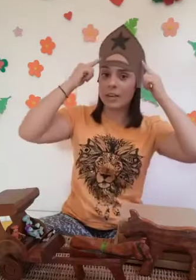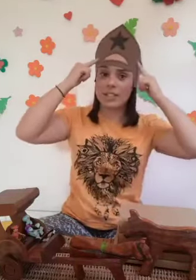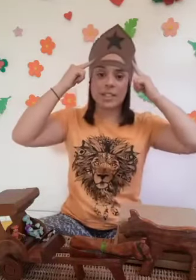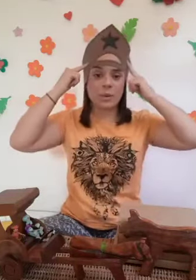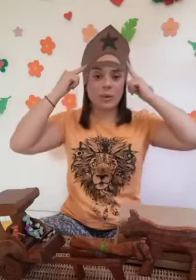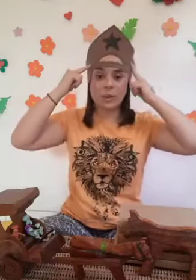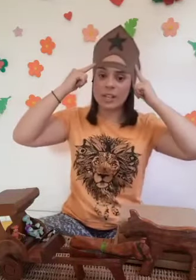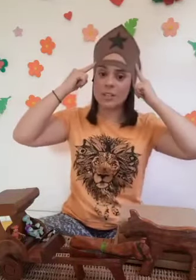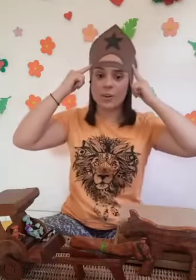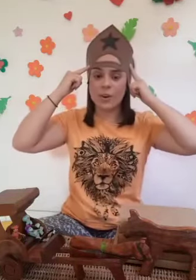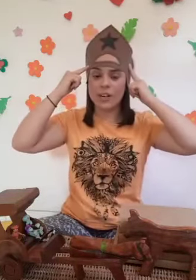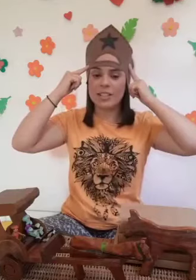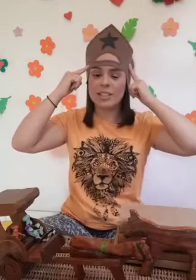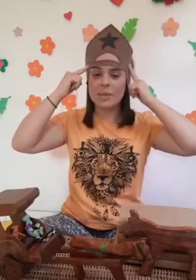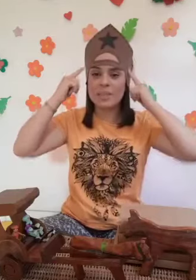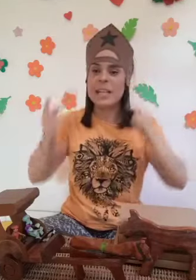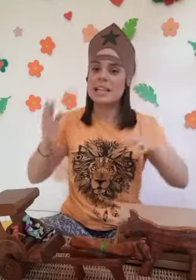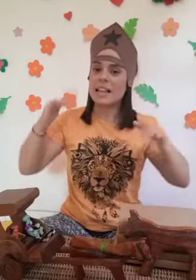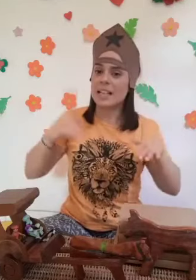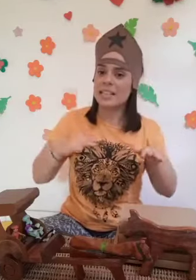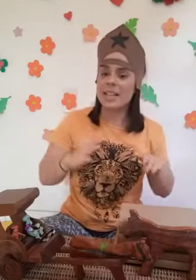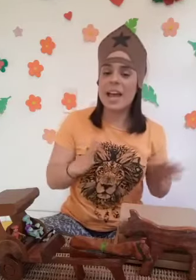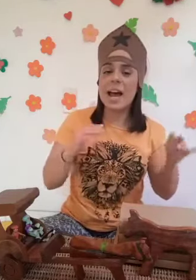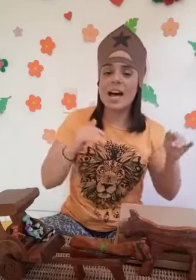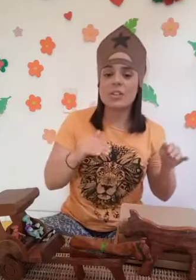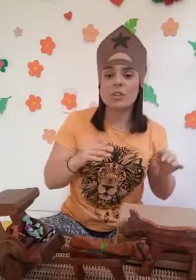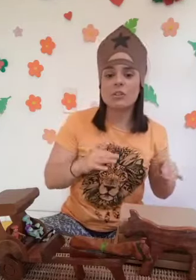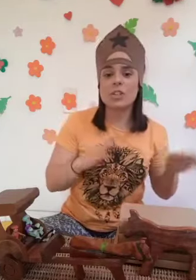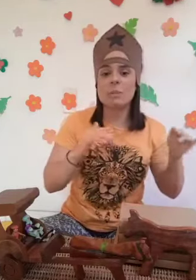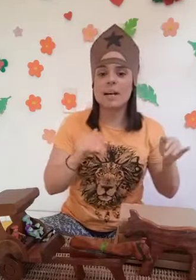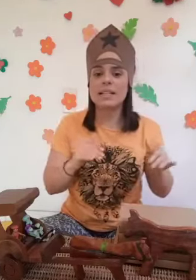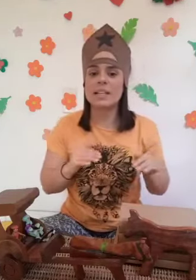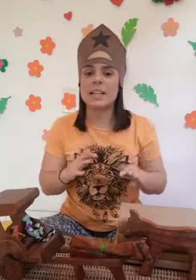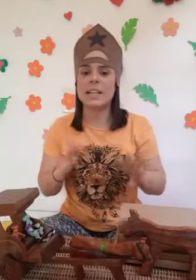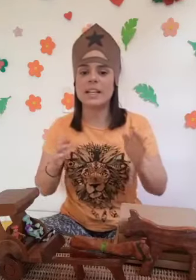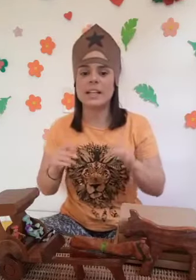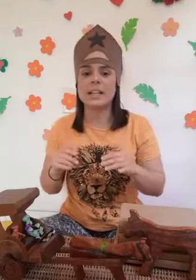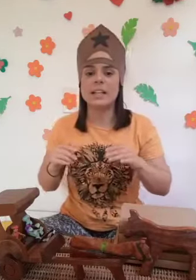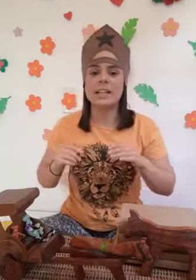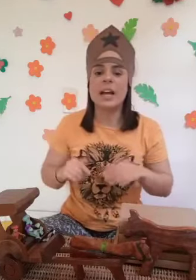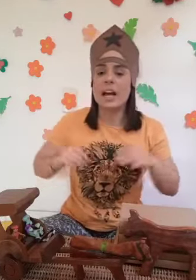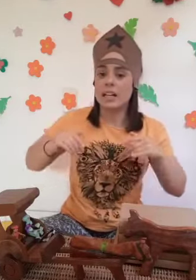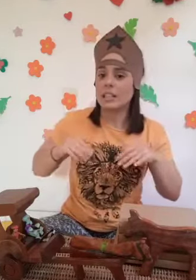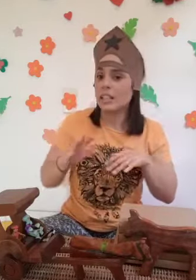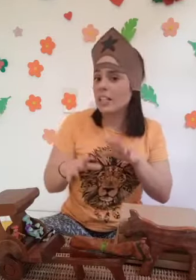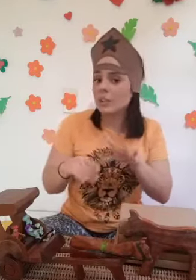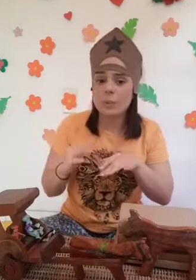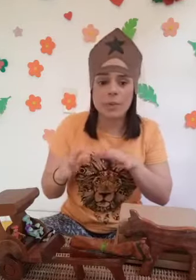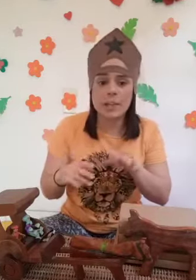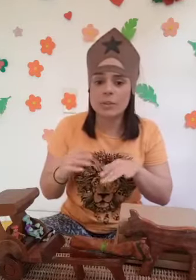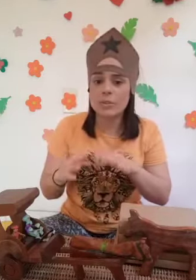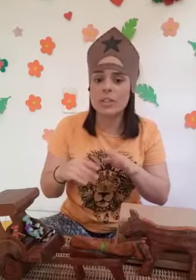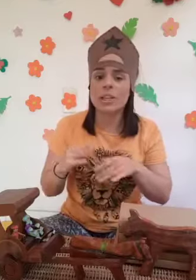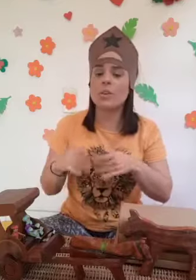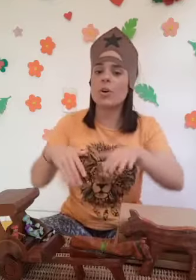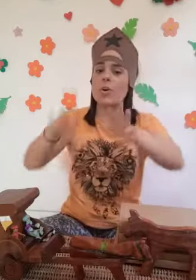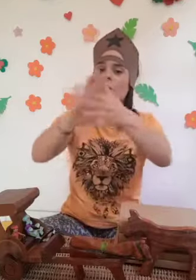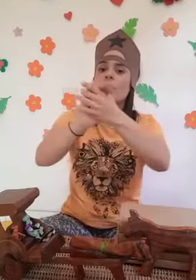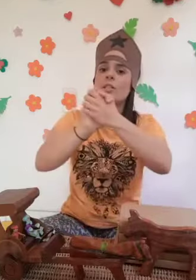as recordações das terras de onde passei, andando pelos sertões